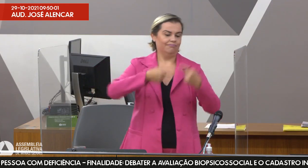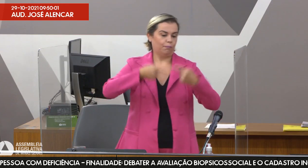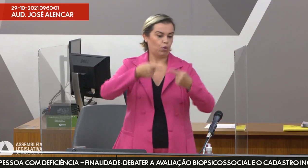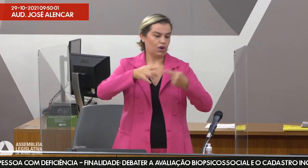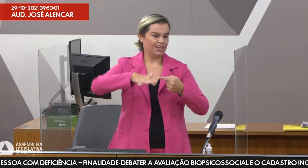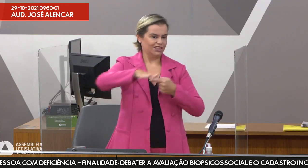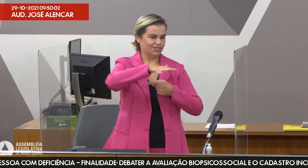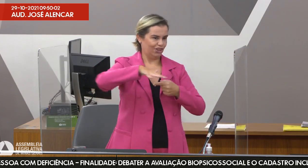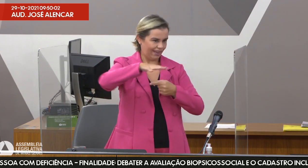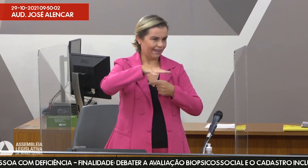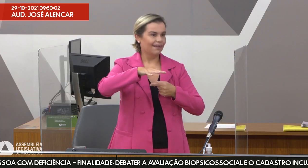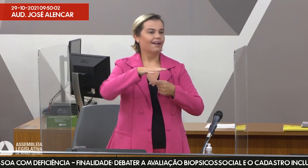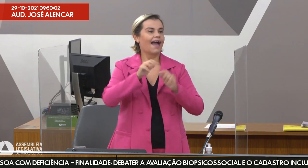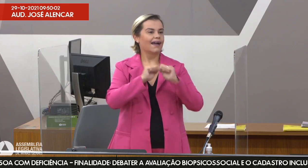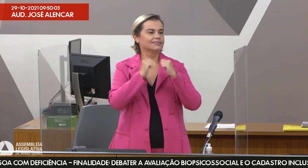comunicação.